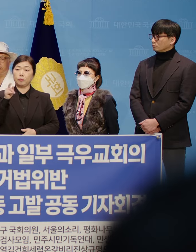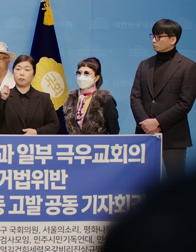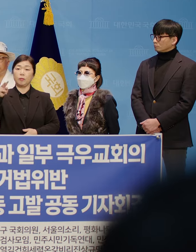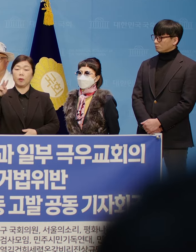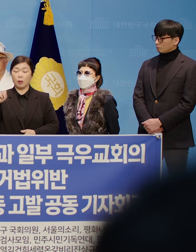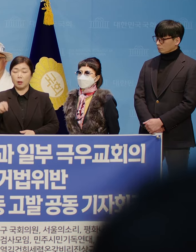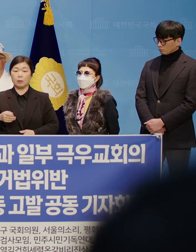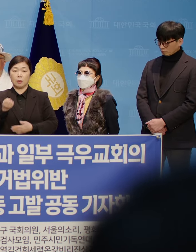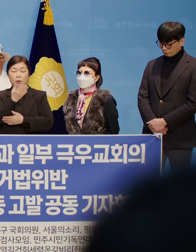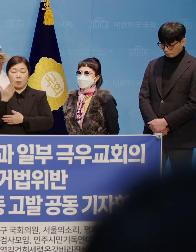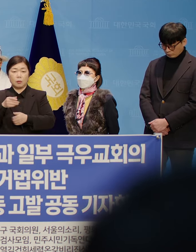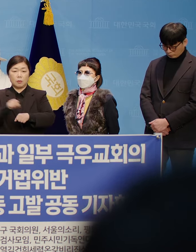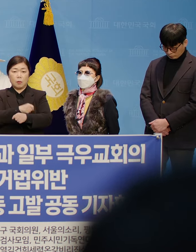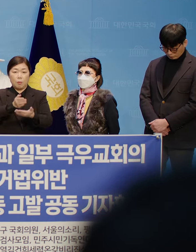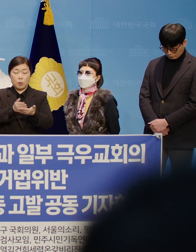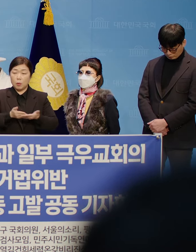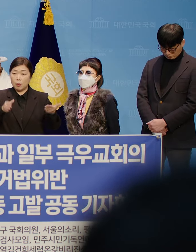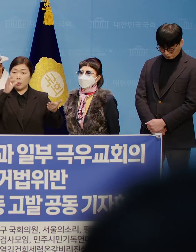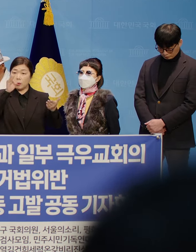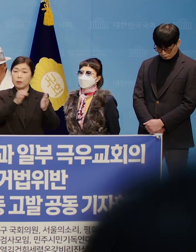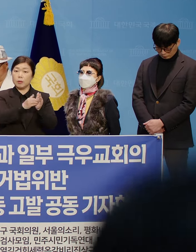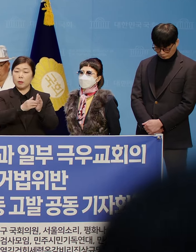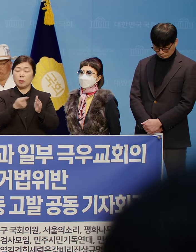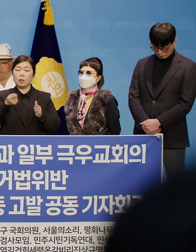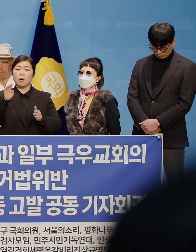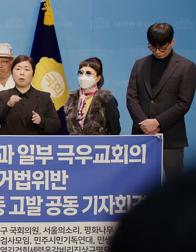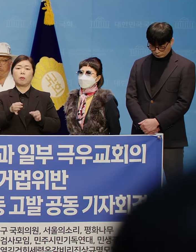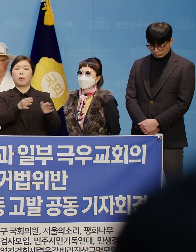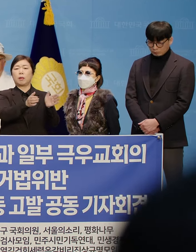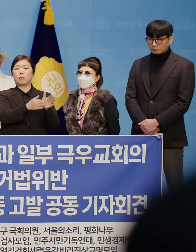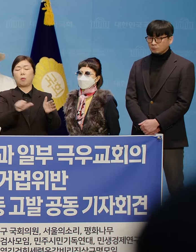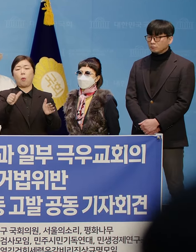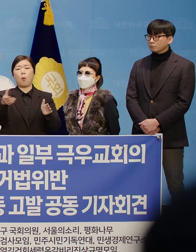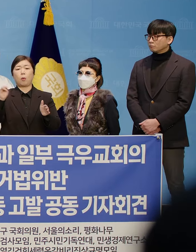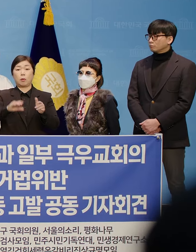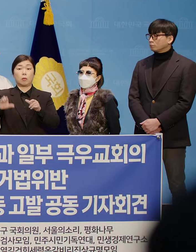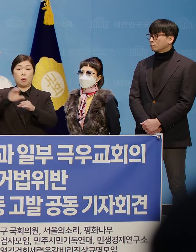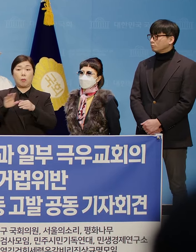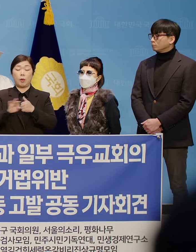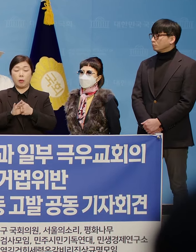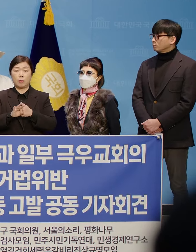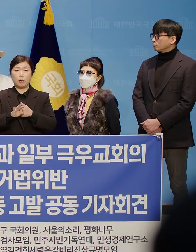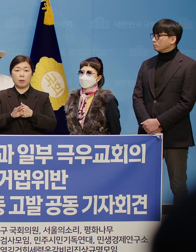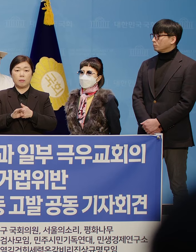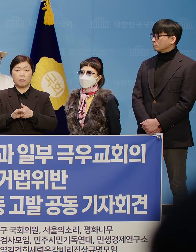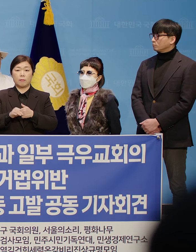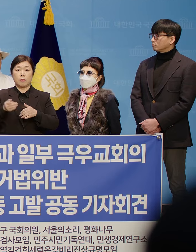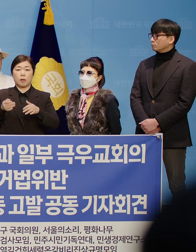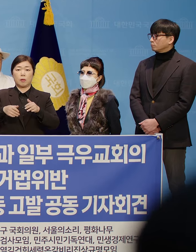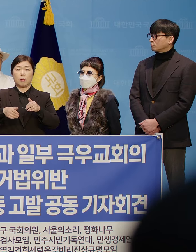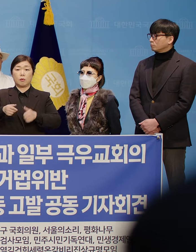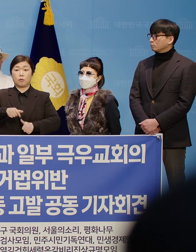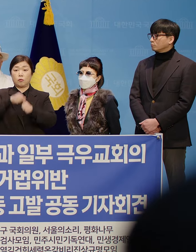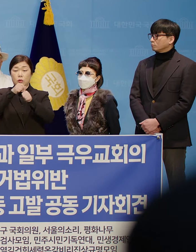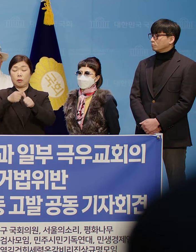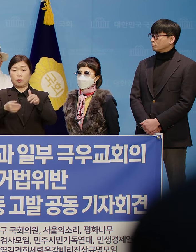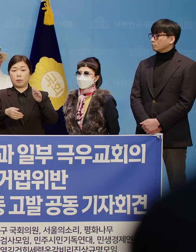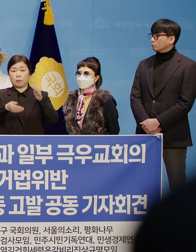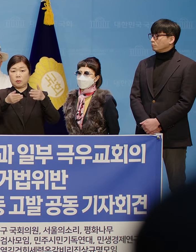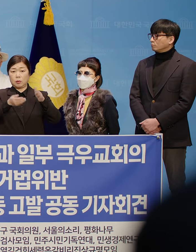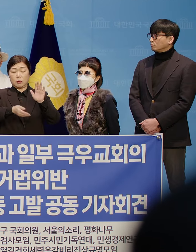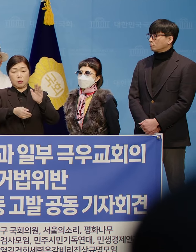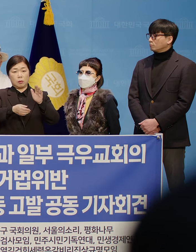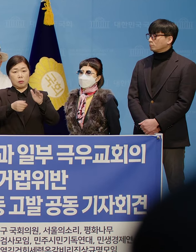언론인들서 특정 보도 보셨죠 1억을 냈고 또 5억을 더내면 어 상위 순봉 공천을 주겠다는 자유통일당